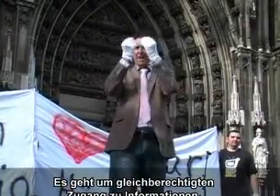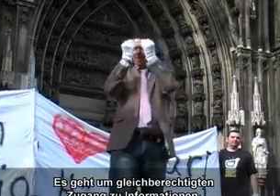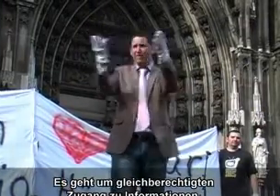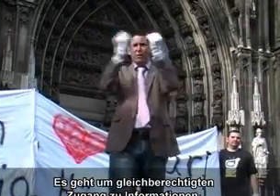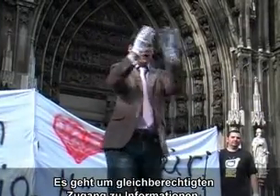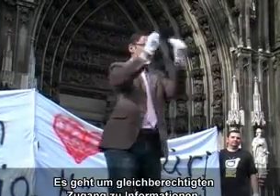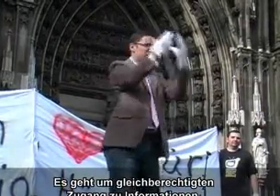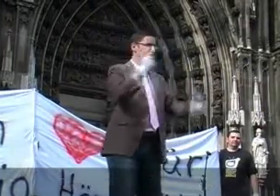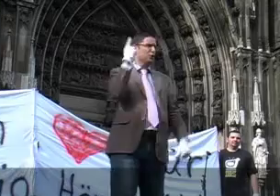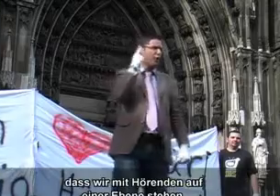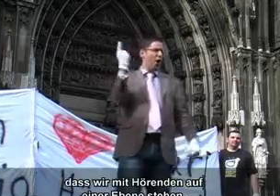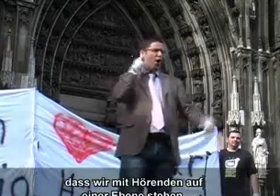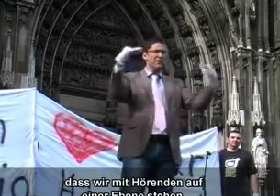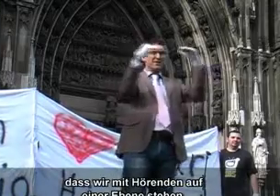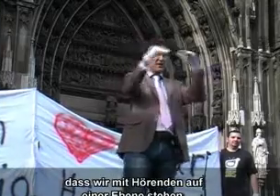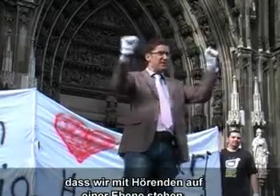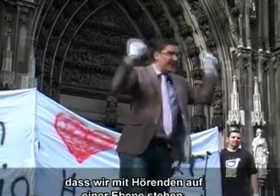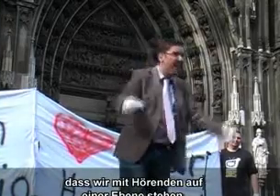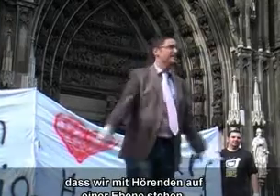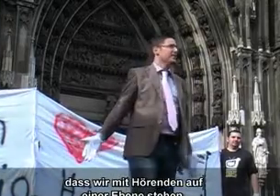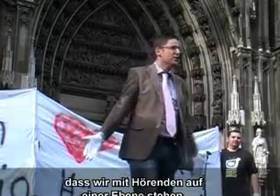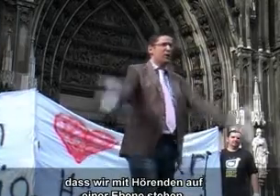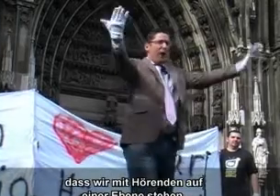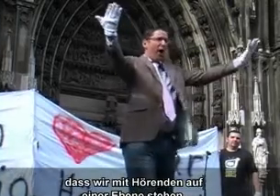Es geht um gleichberechtigten Zugang, um Informationen.